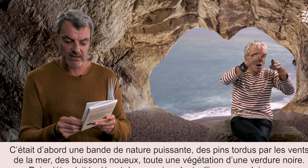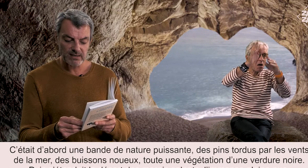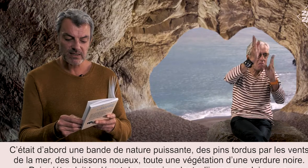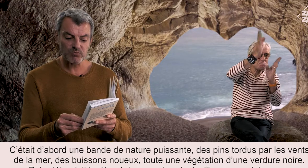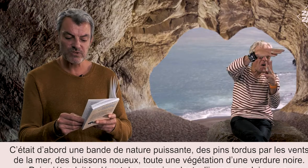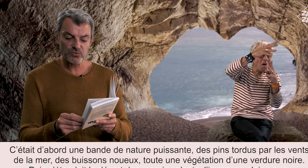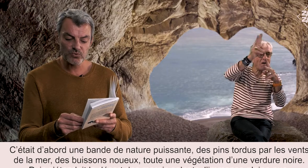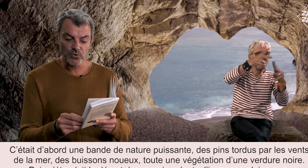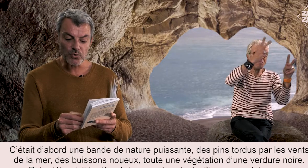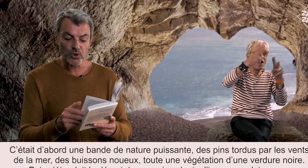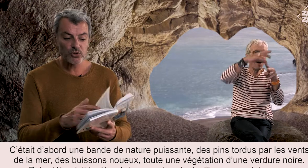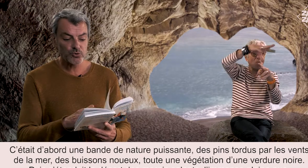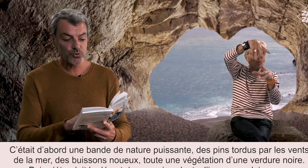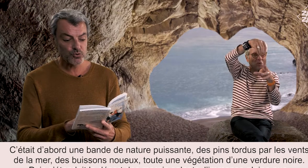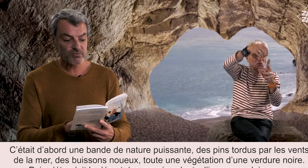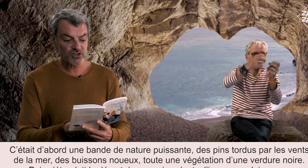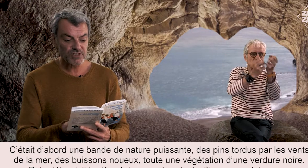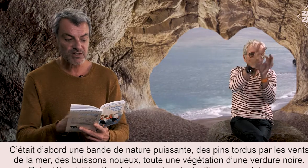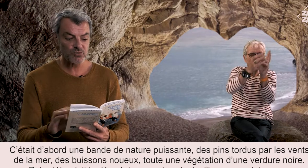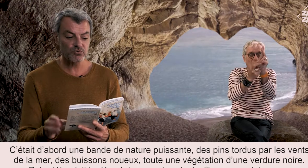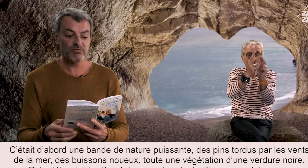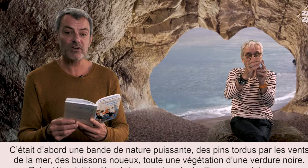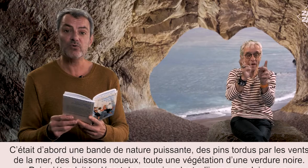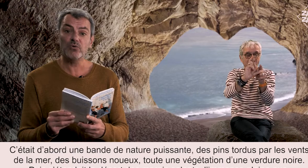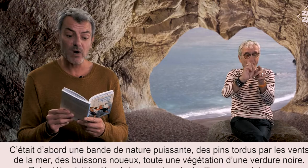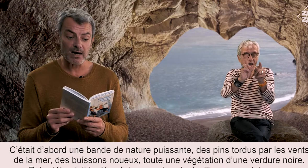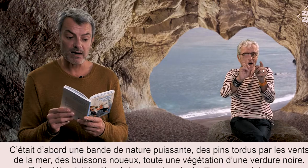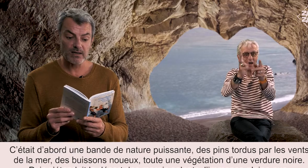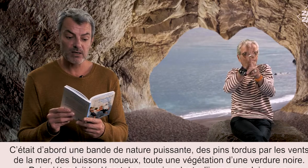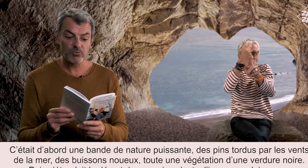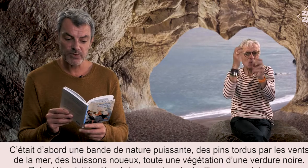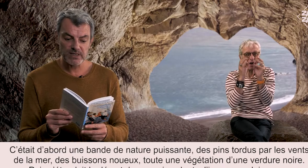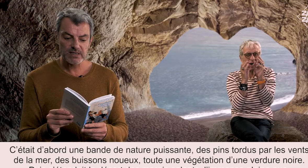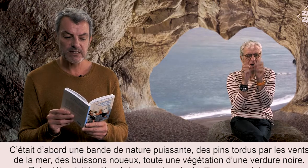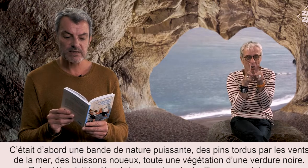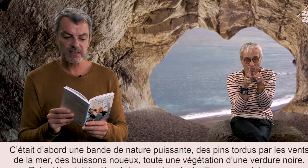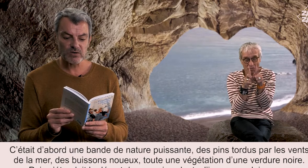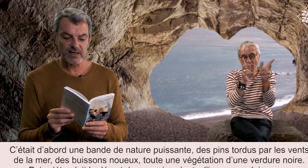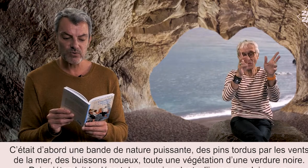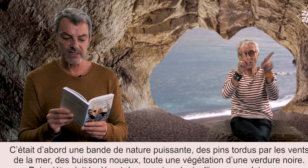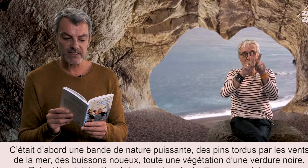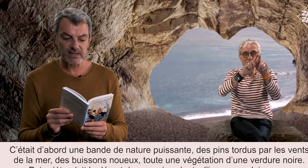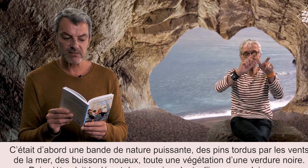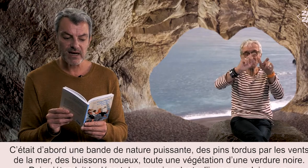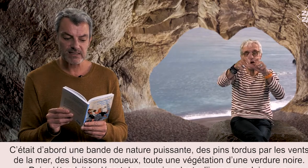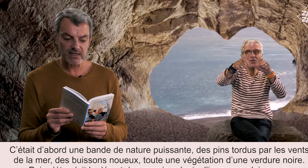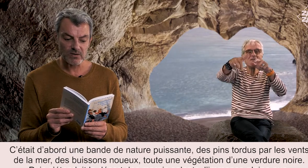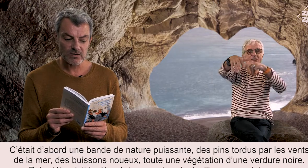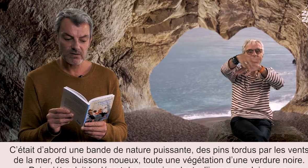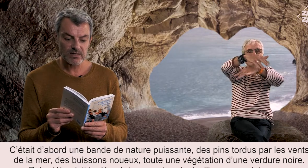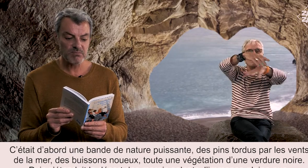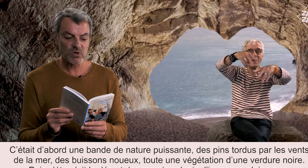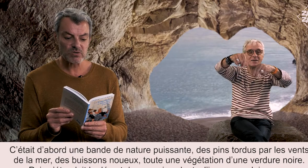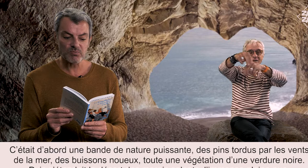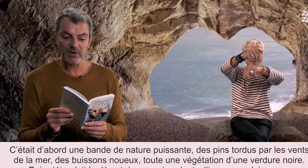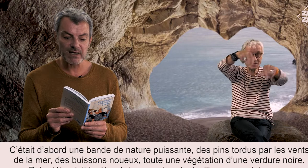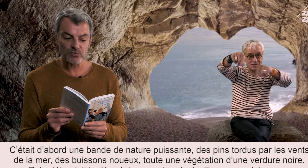la mer, des buissons noueux, toute une végétation d'une verdure noire. Puis s'étendait le désert des marais salants,